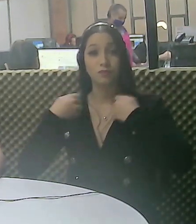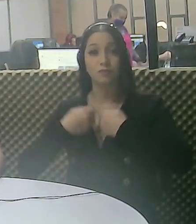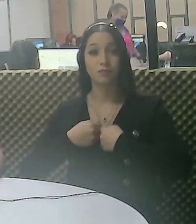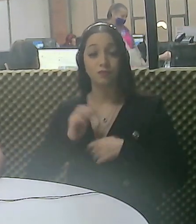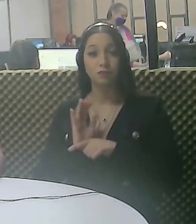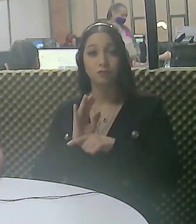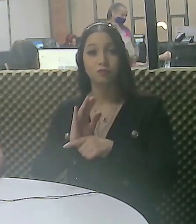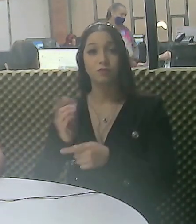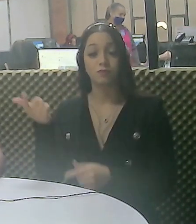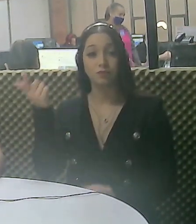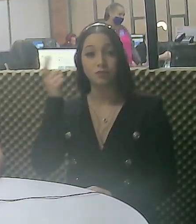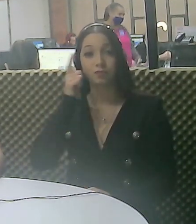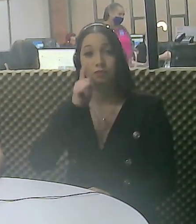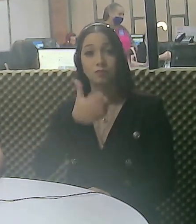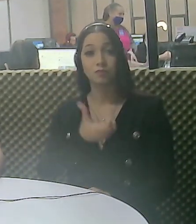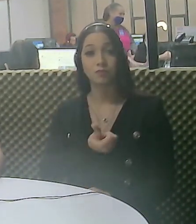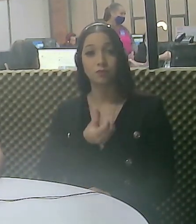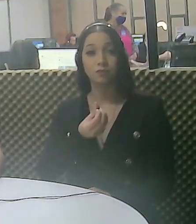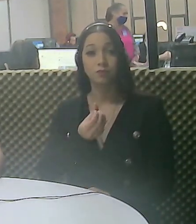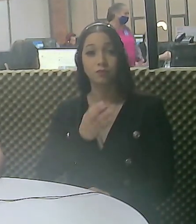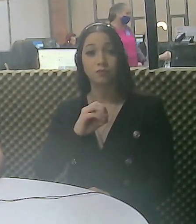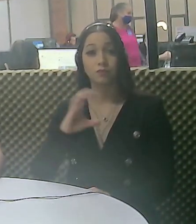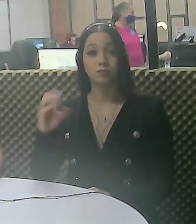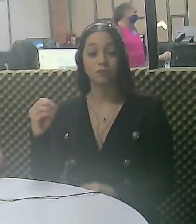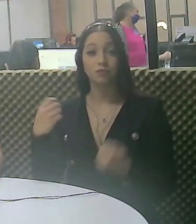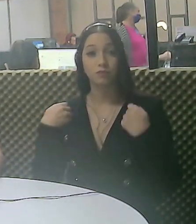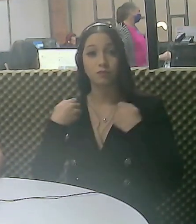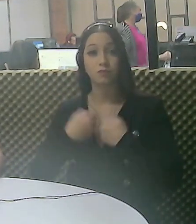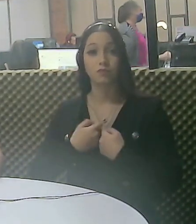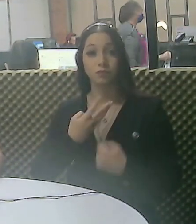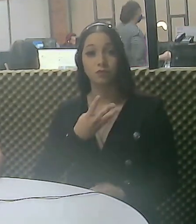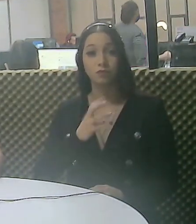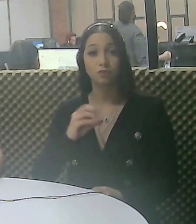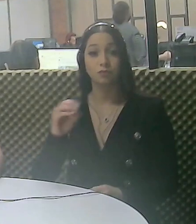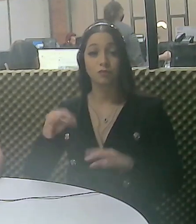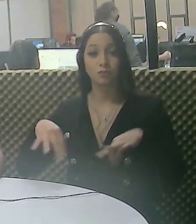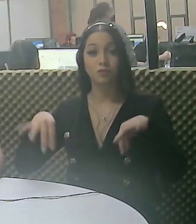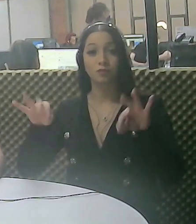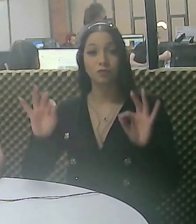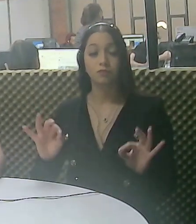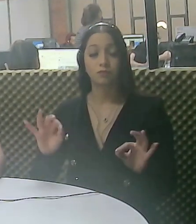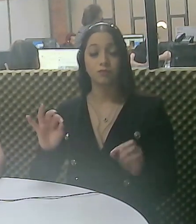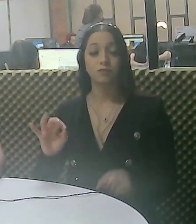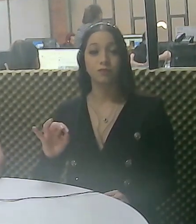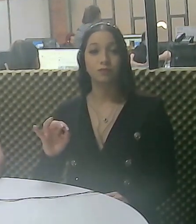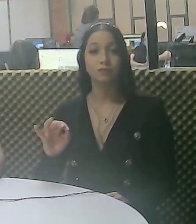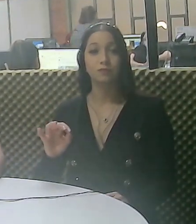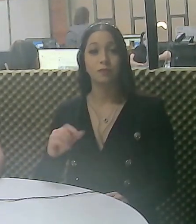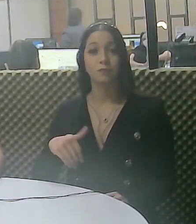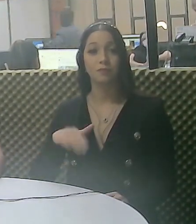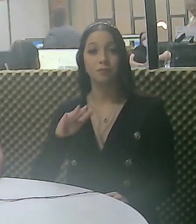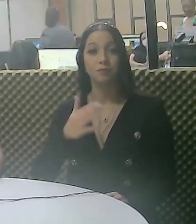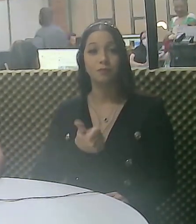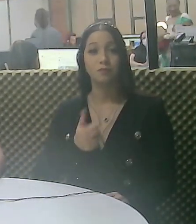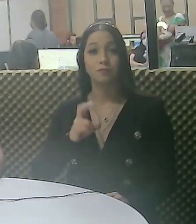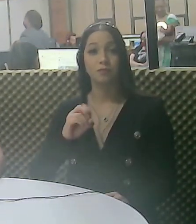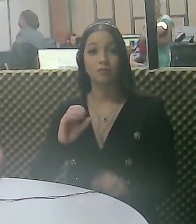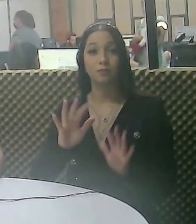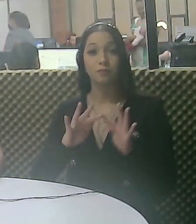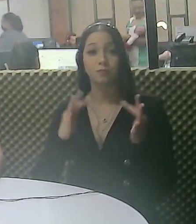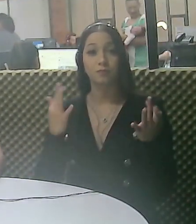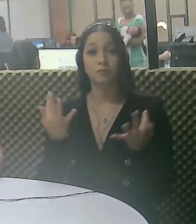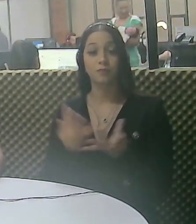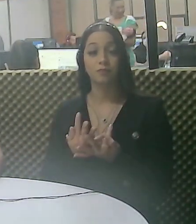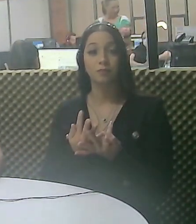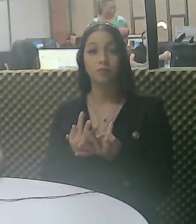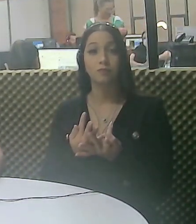na arrecadação de cerca de 600 agasalhos e 400 cobertores. Dessa forma, mais de 150 famílias